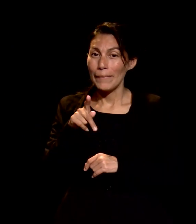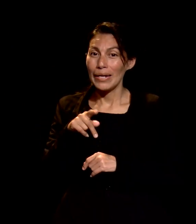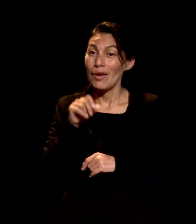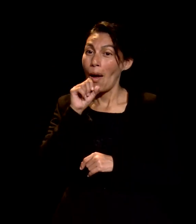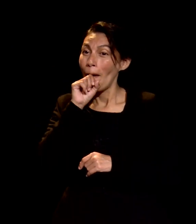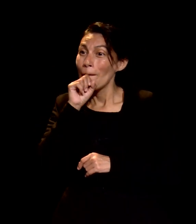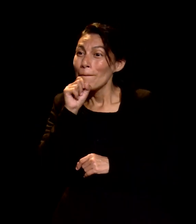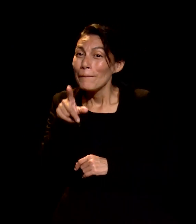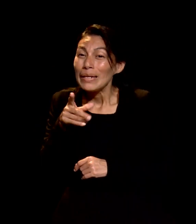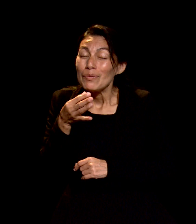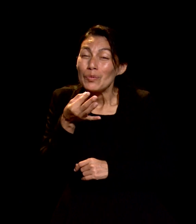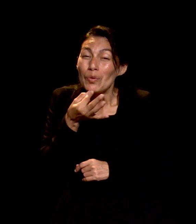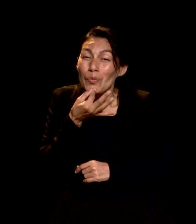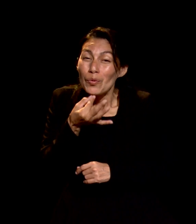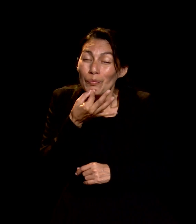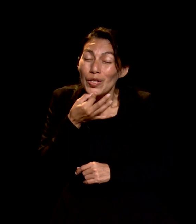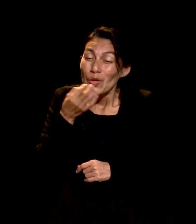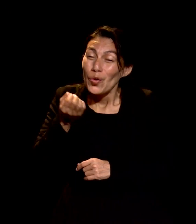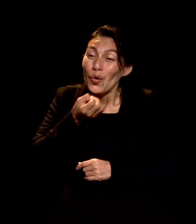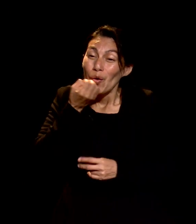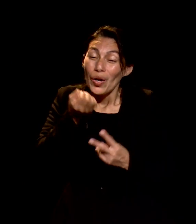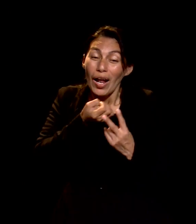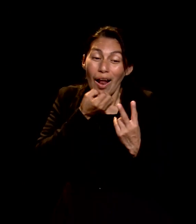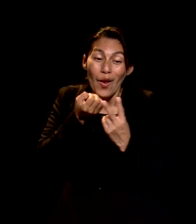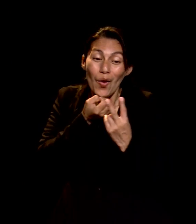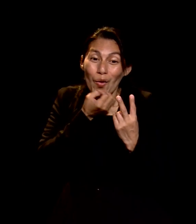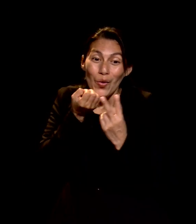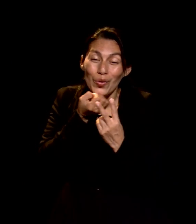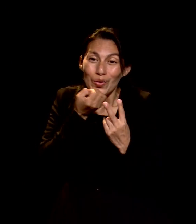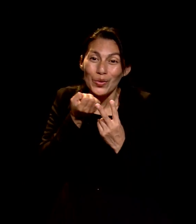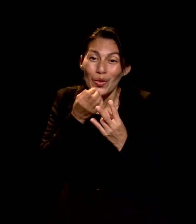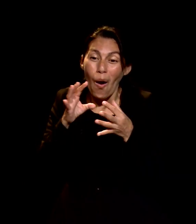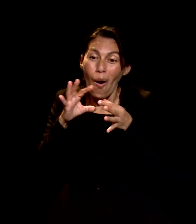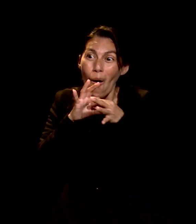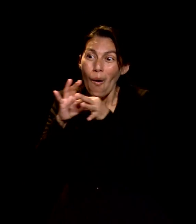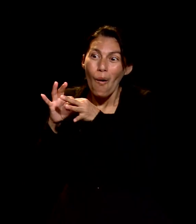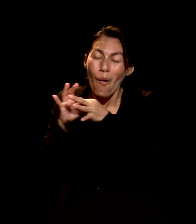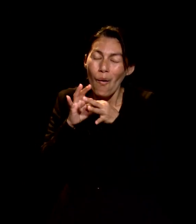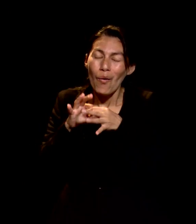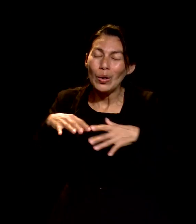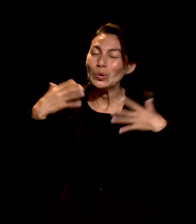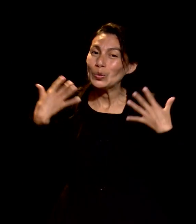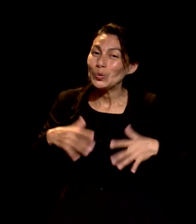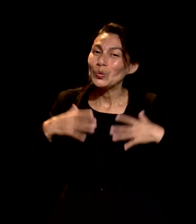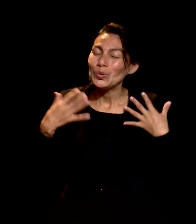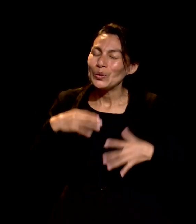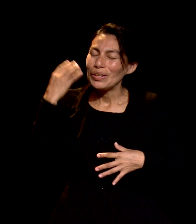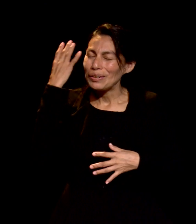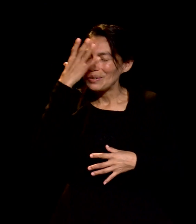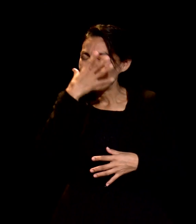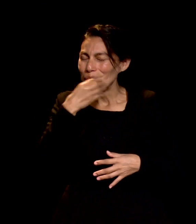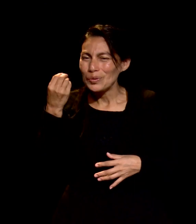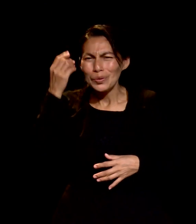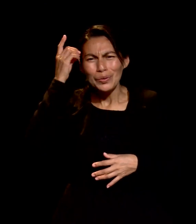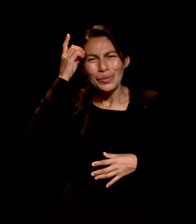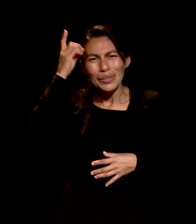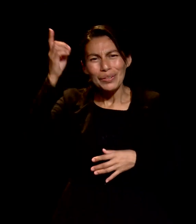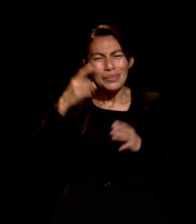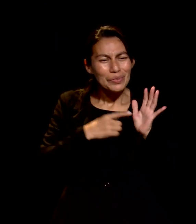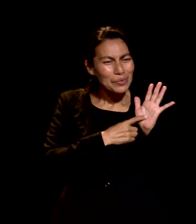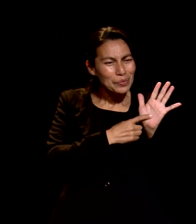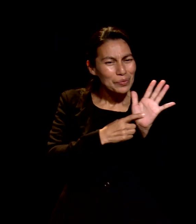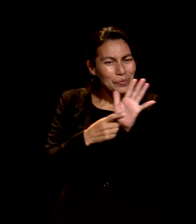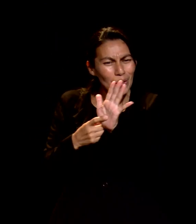pero el secreto ya estaban ya estaban armonizando que maravilloso que maravillosa forma en que